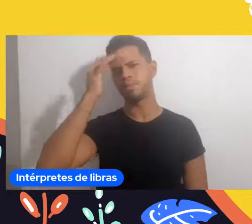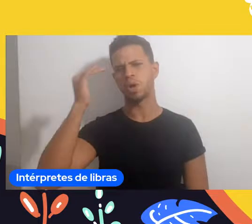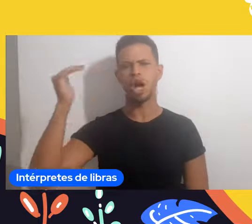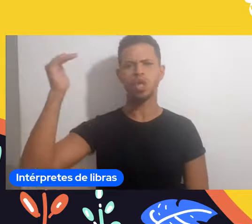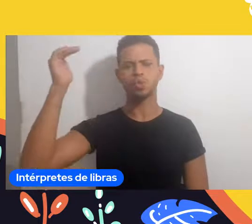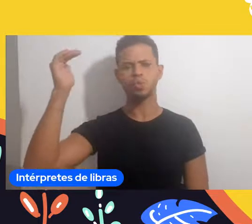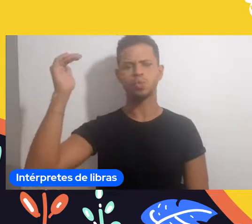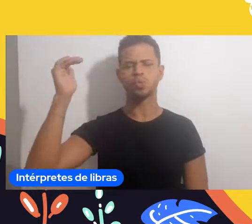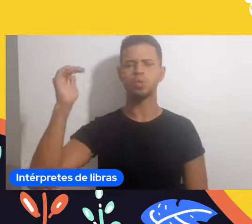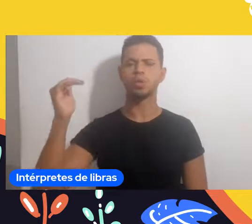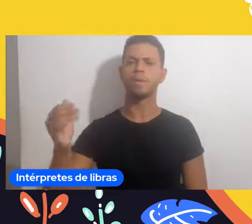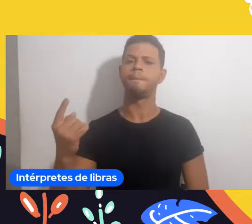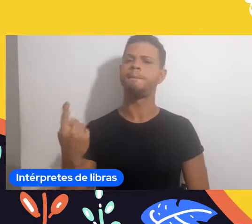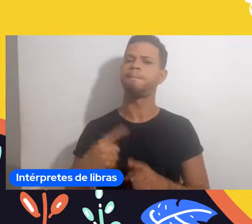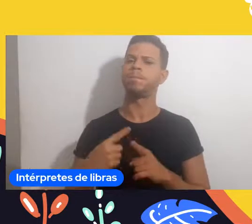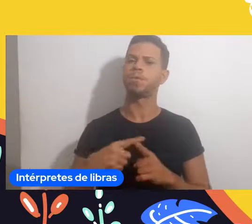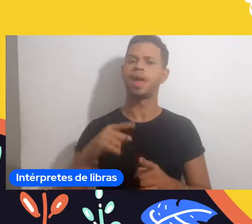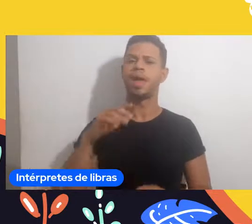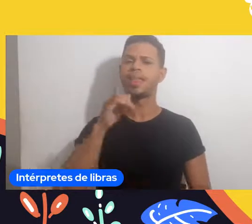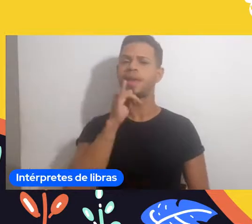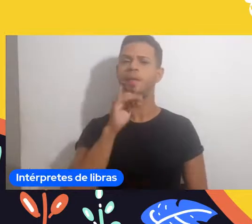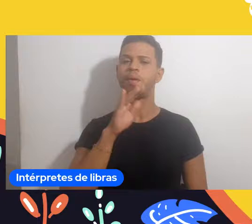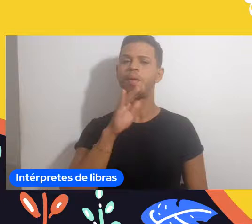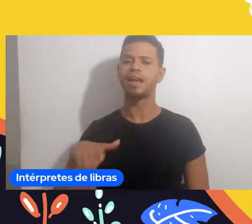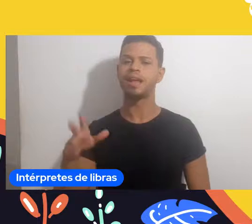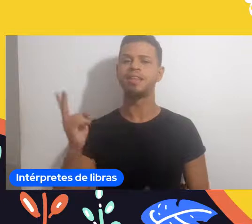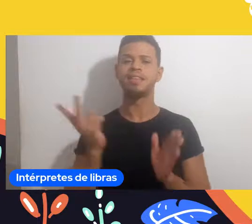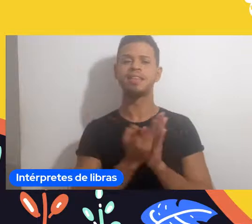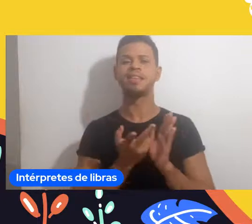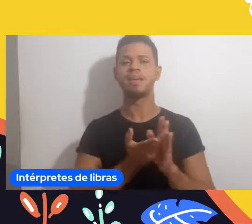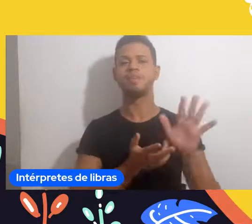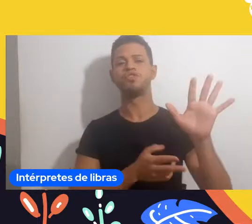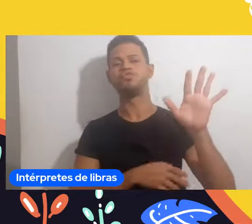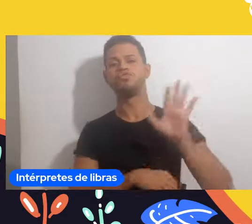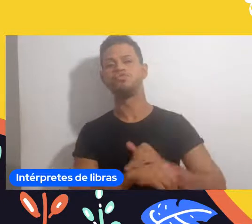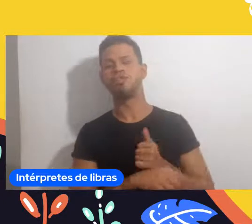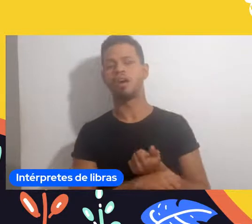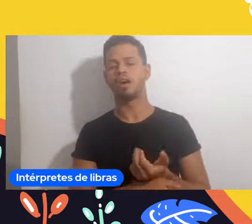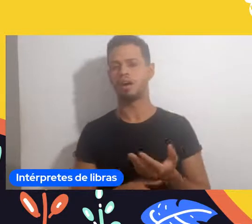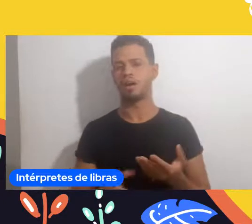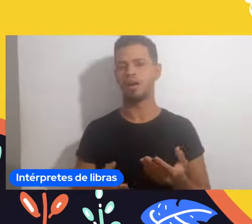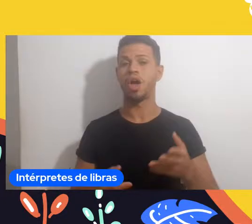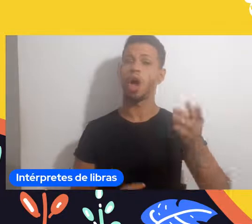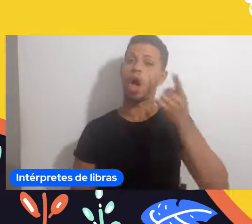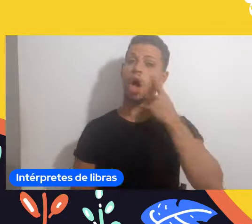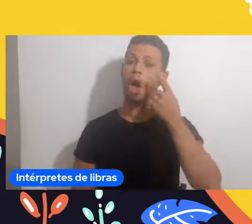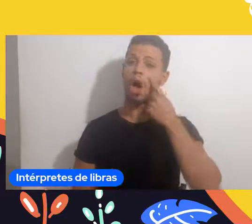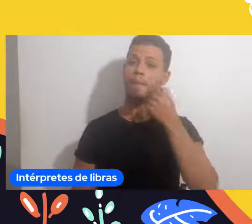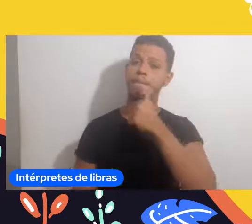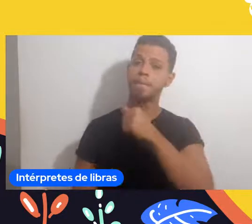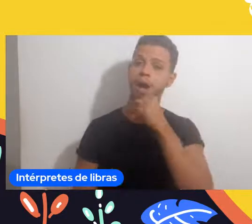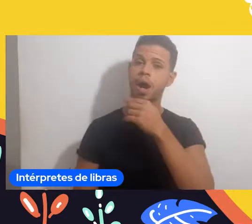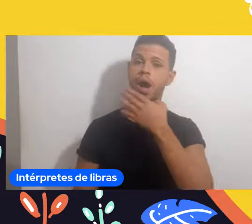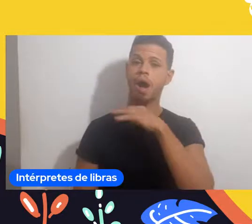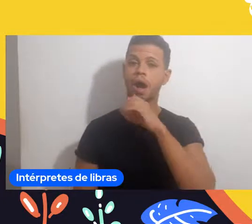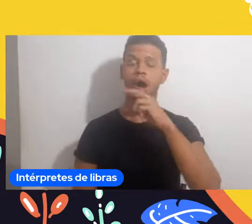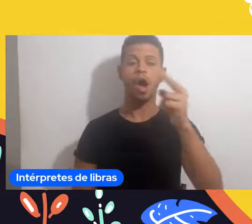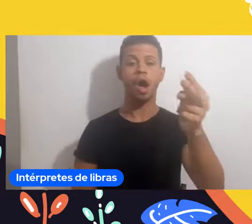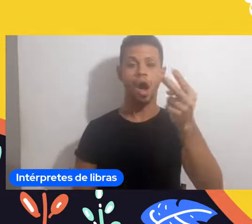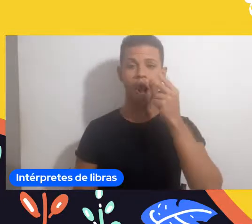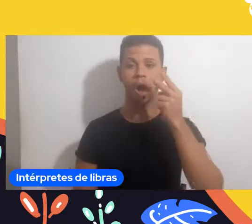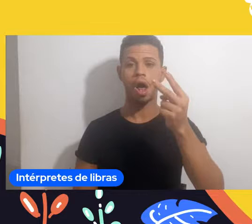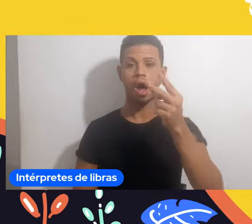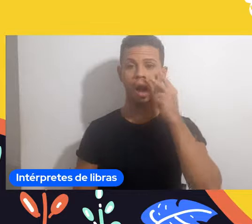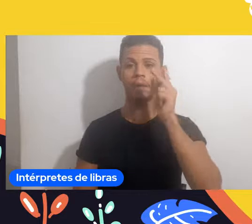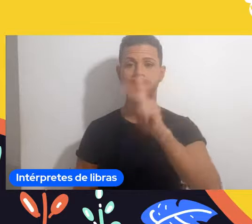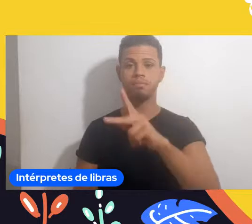aliás, por que a criança sempre convida assim? Olha, pai, olha, mãe, olha, professor, o que eu já